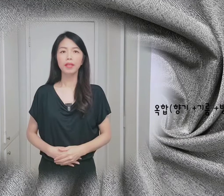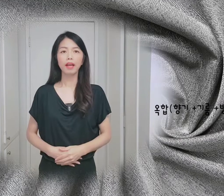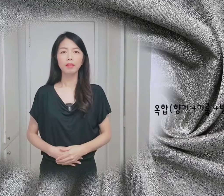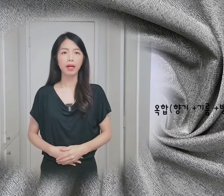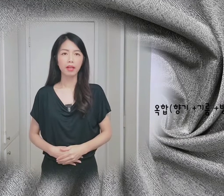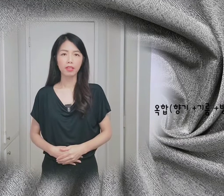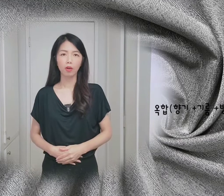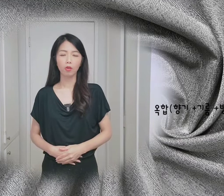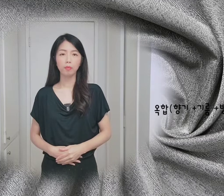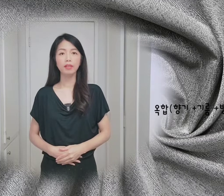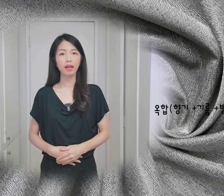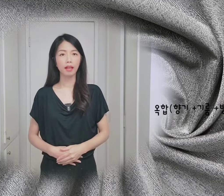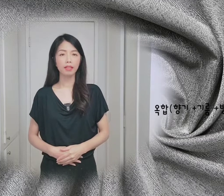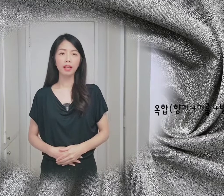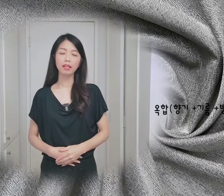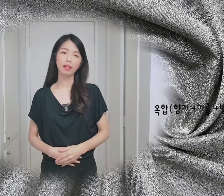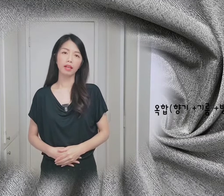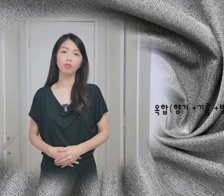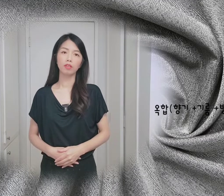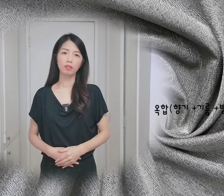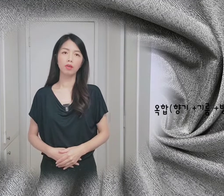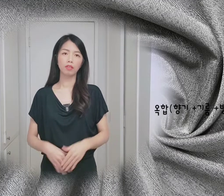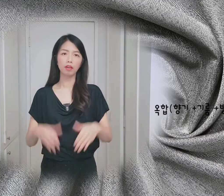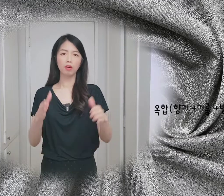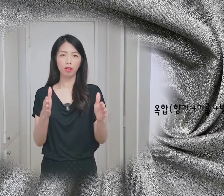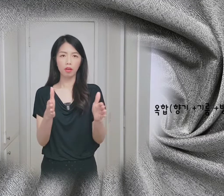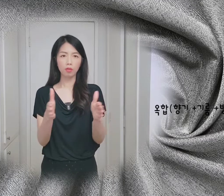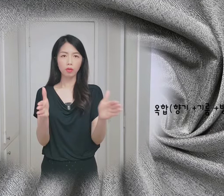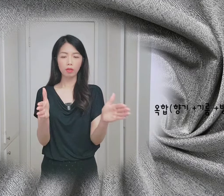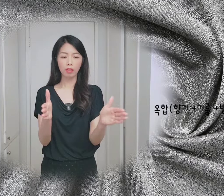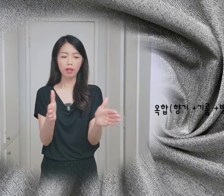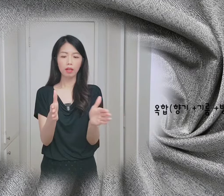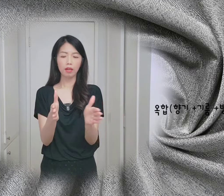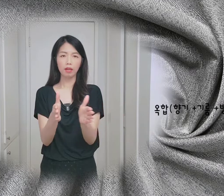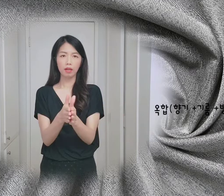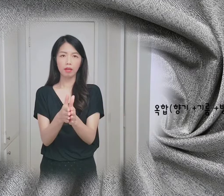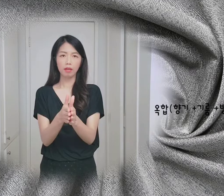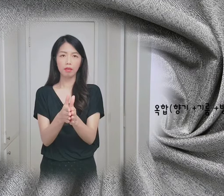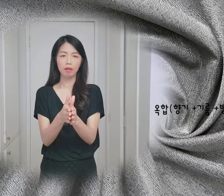깨뜨려 빛나는 마리아처럼, 빛나다, 찬란하다 이런 뜻의 수어는요, 손에 이렇게